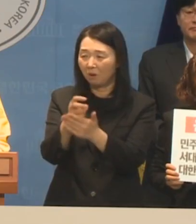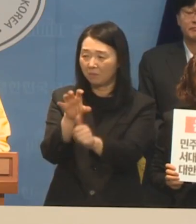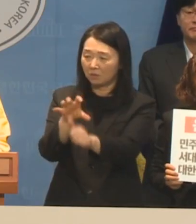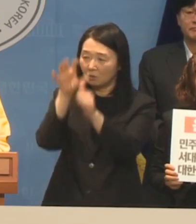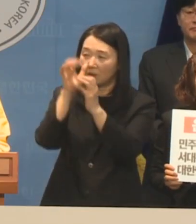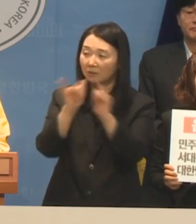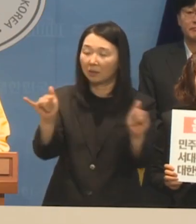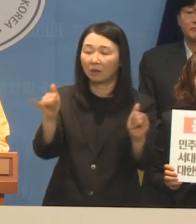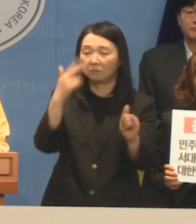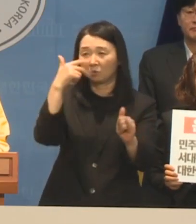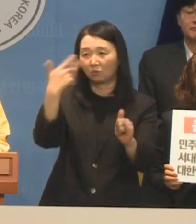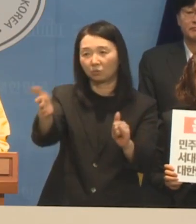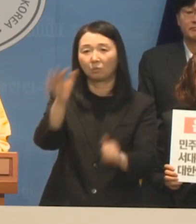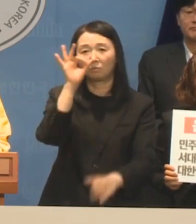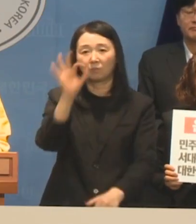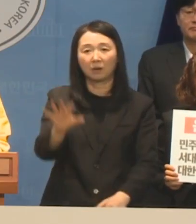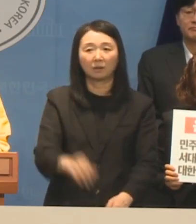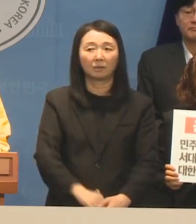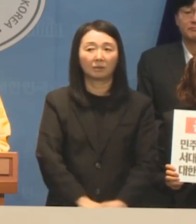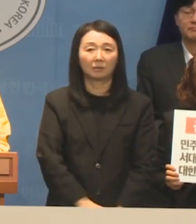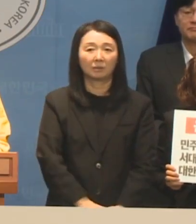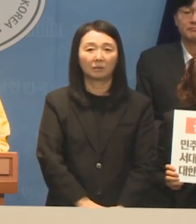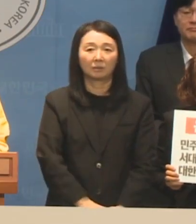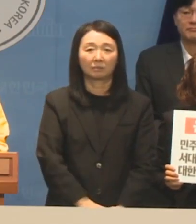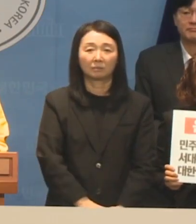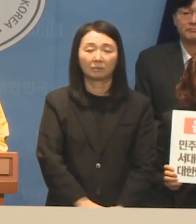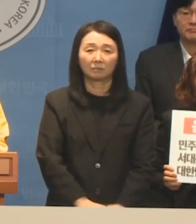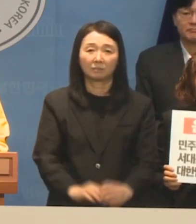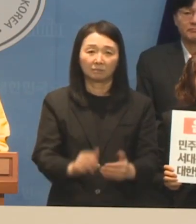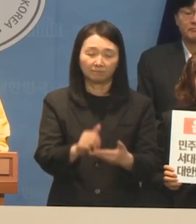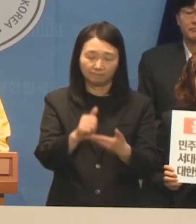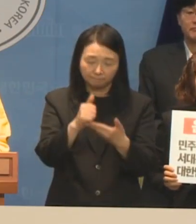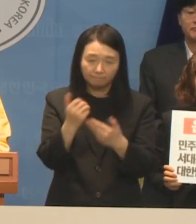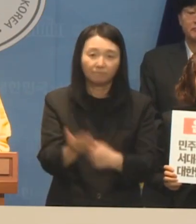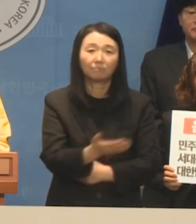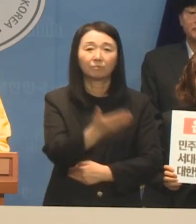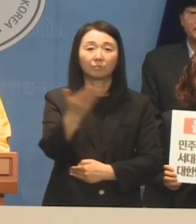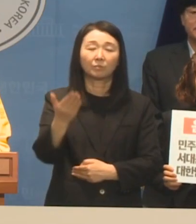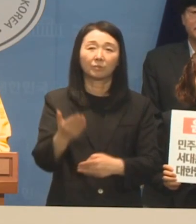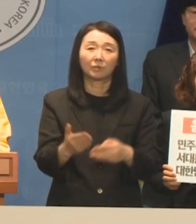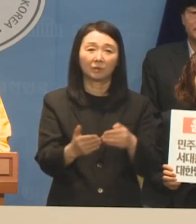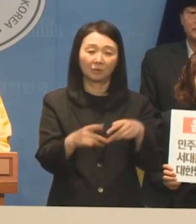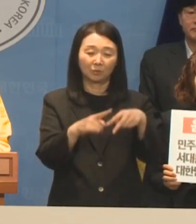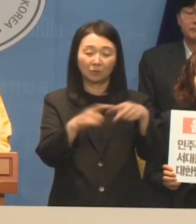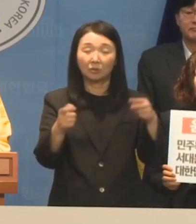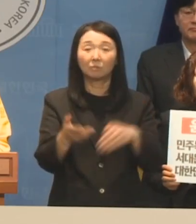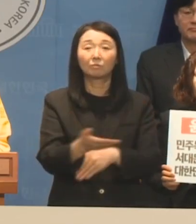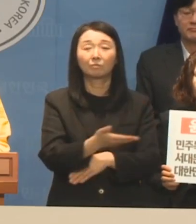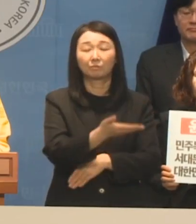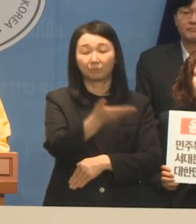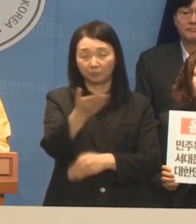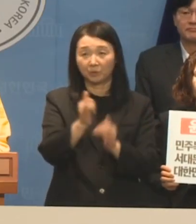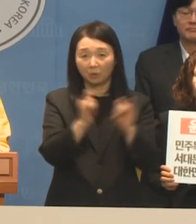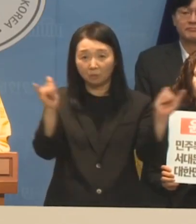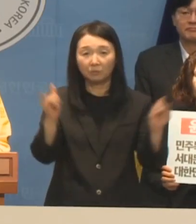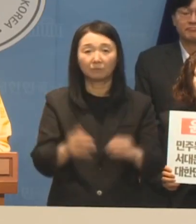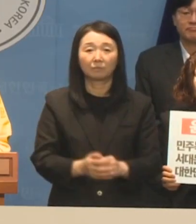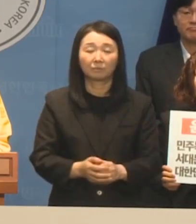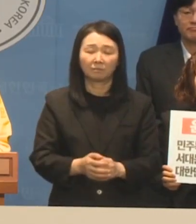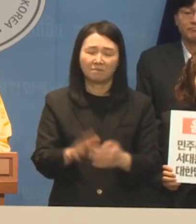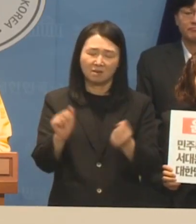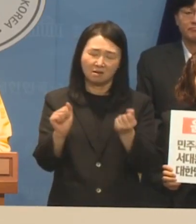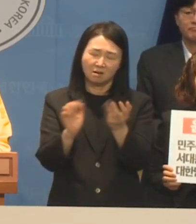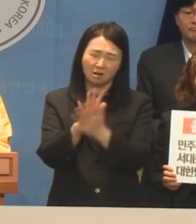우리는 절대로 용서하지 않을 것입니다. 존경하는 국민 여러분, 서대문 주민 여러분, 내란 세력의 저항이